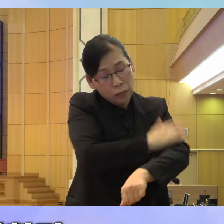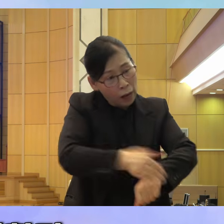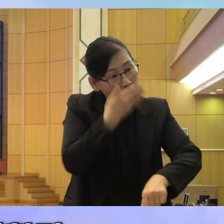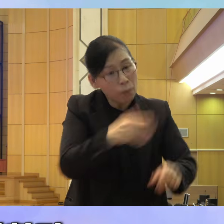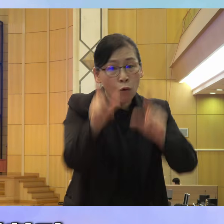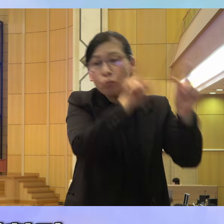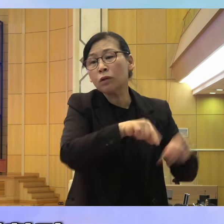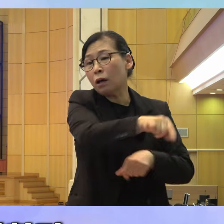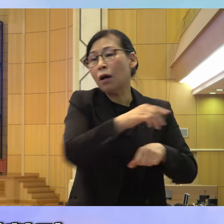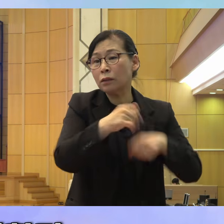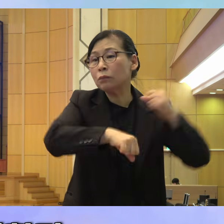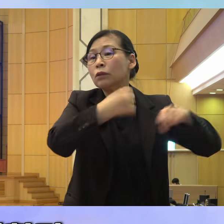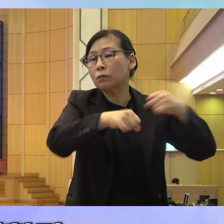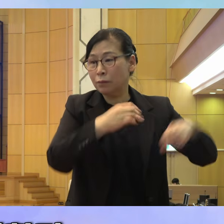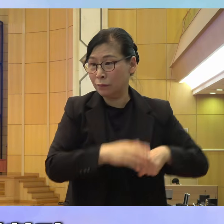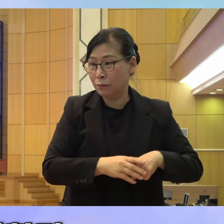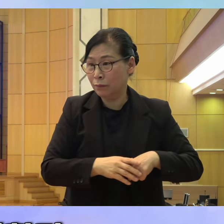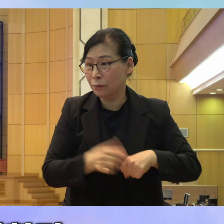살기가 너무 힘들어요.